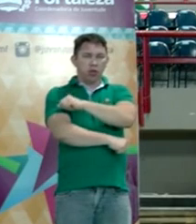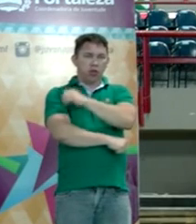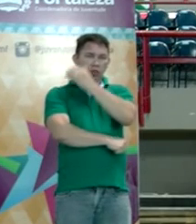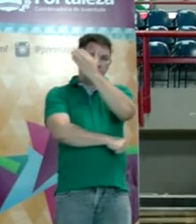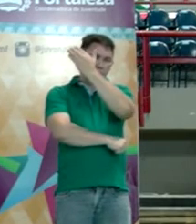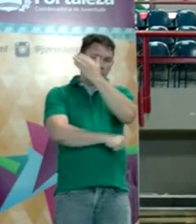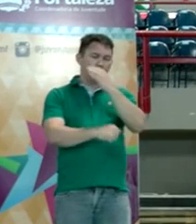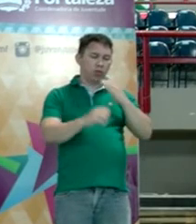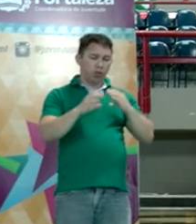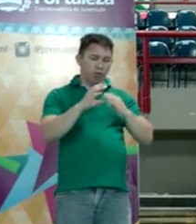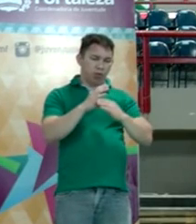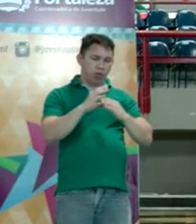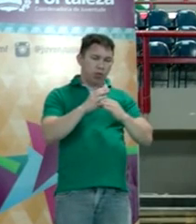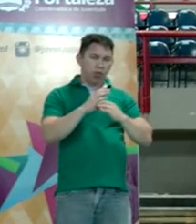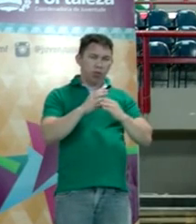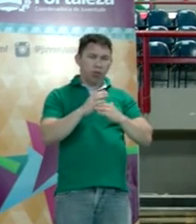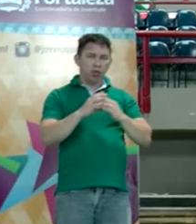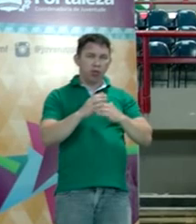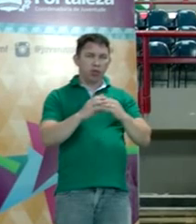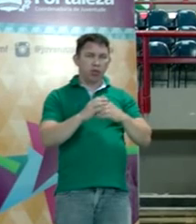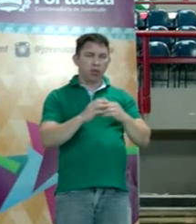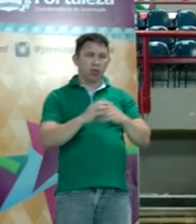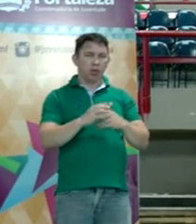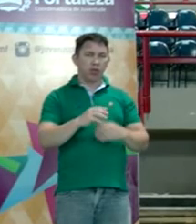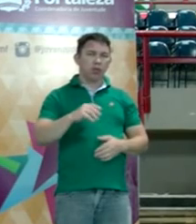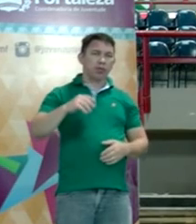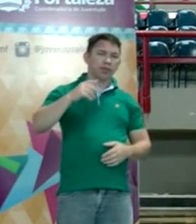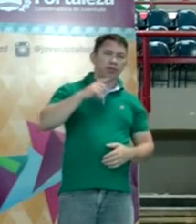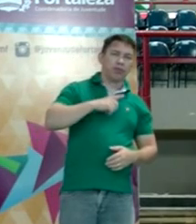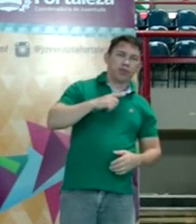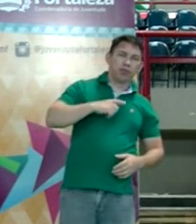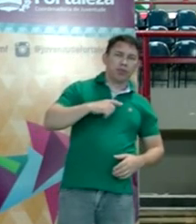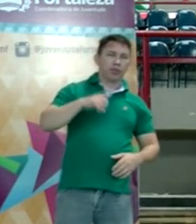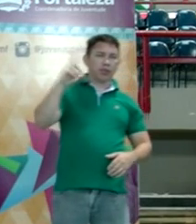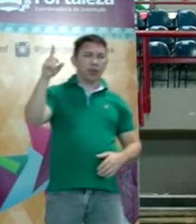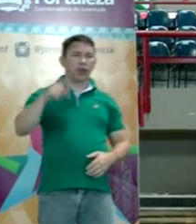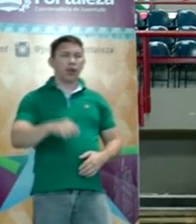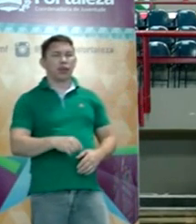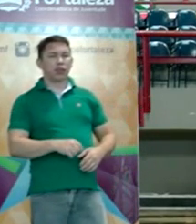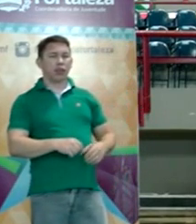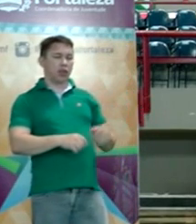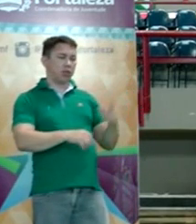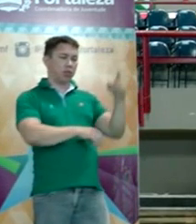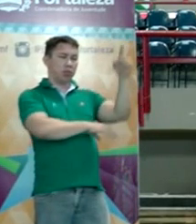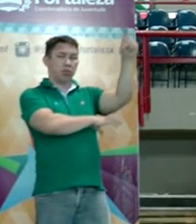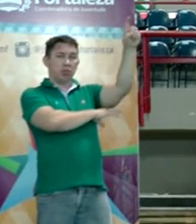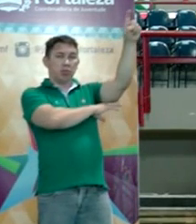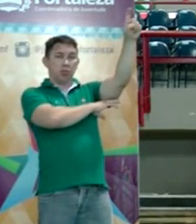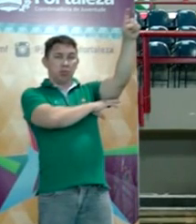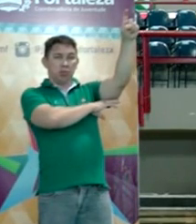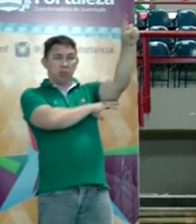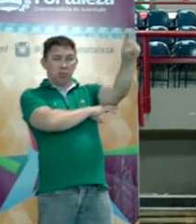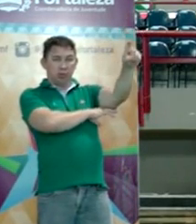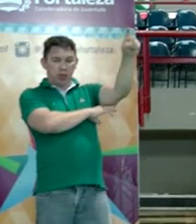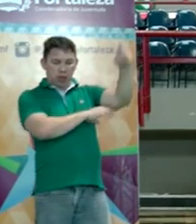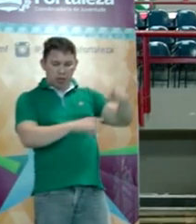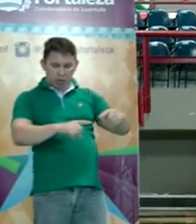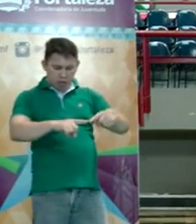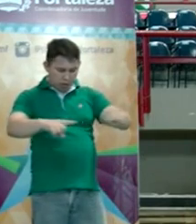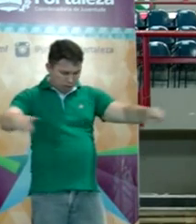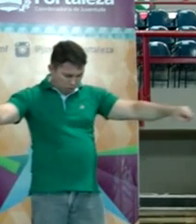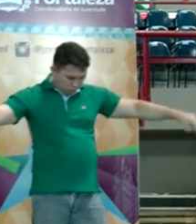né? Então, como é que o aluno da UES sobe? De guindaste, certo? Tem um guindaste, é uma roda de